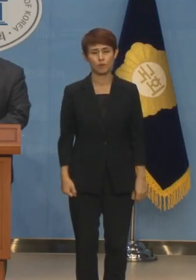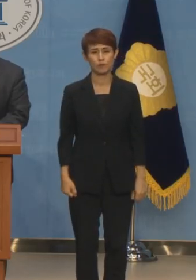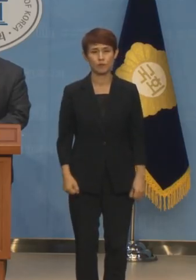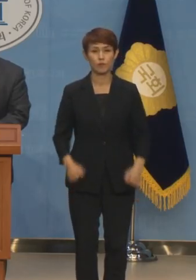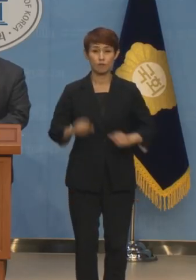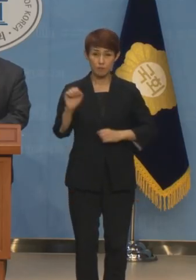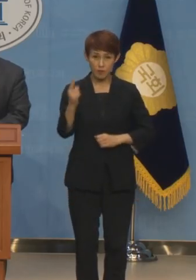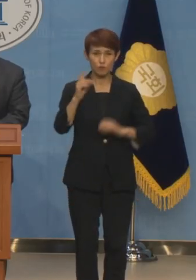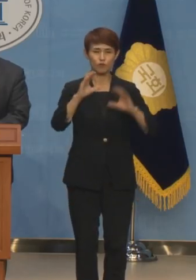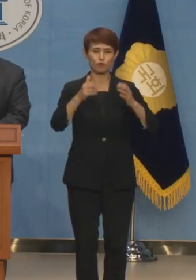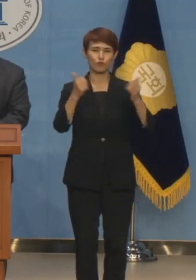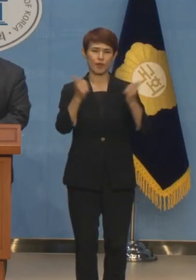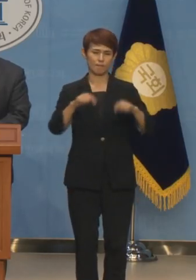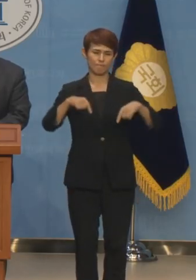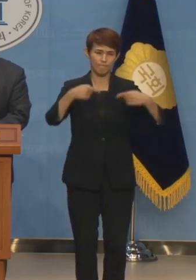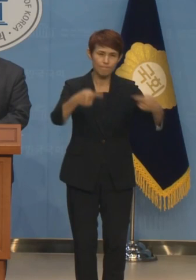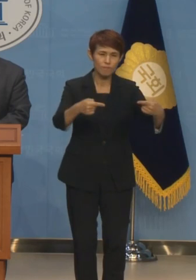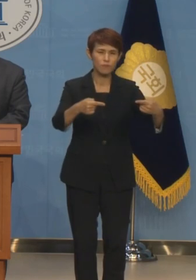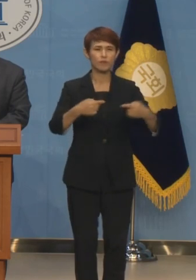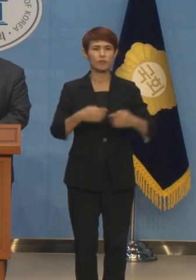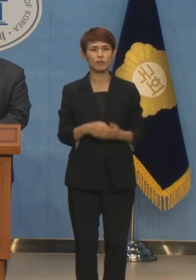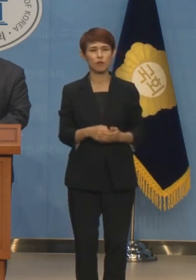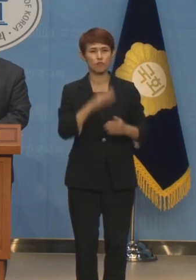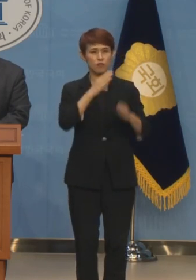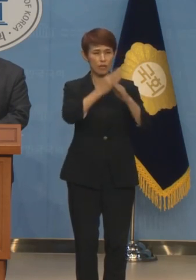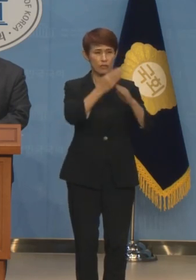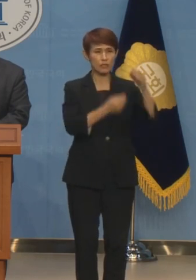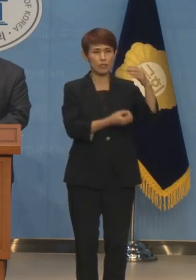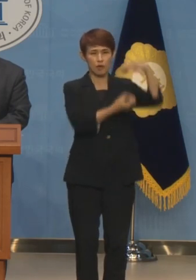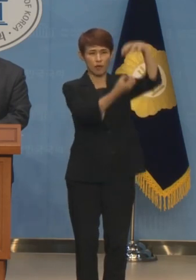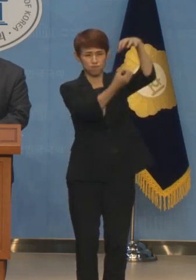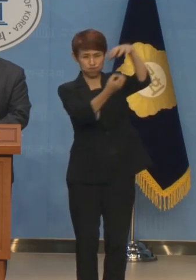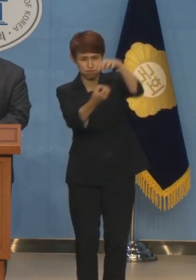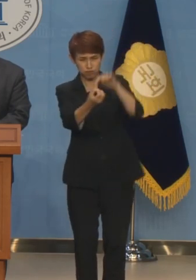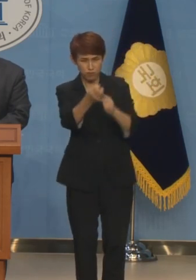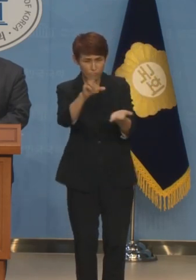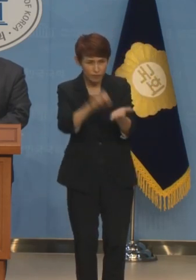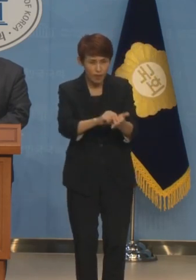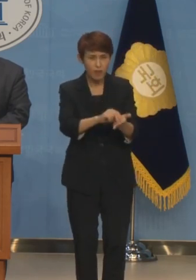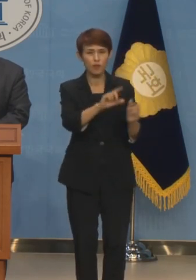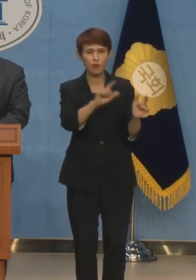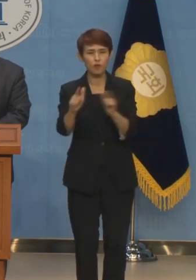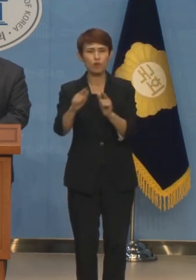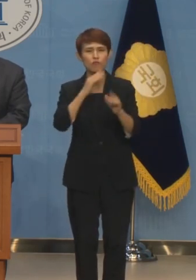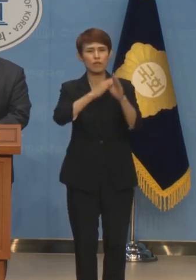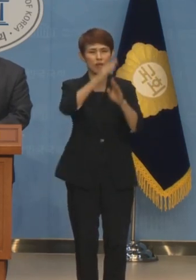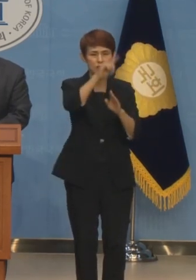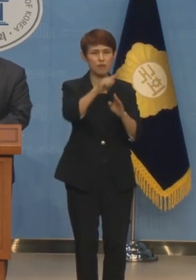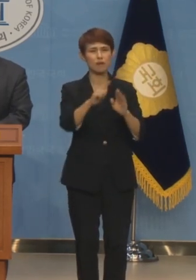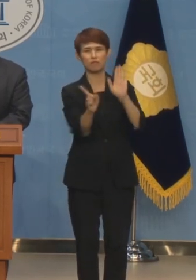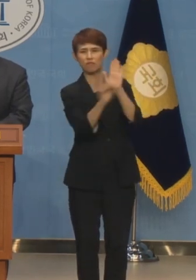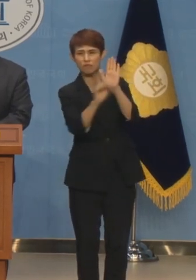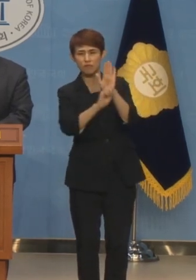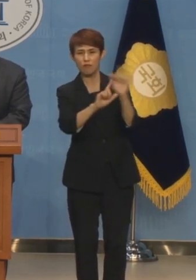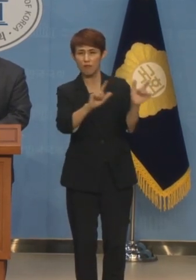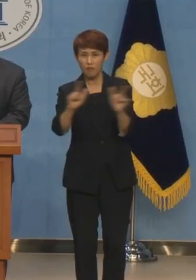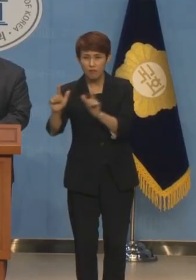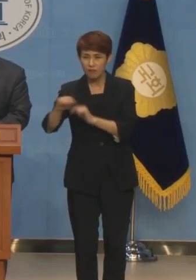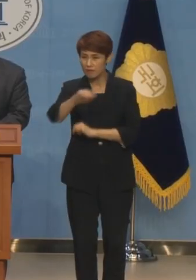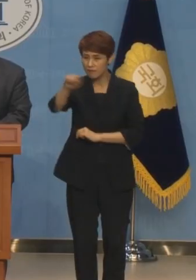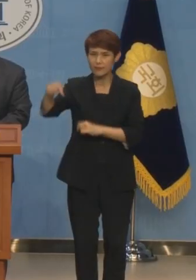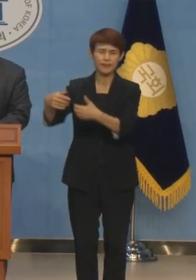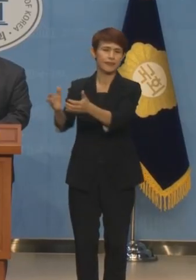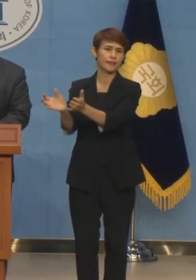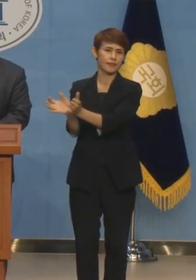국회를 방문해 오물풍선을 비롯해 각종 위협을 가하고 있는 북한 당국과 대북 전단을 살포하고 있는 일부